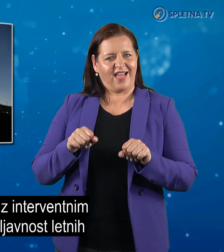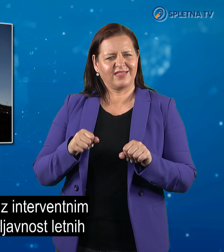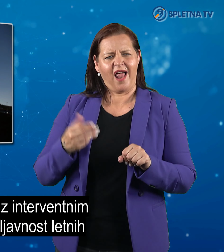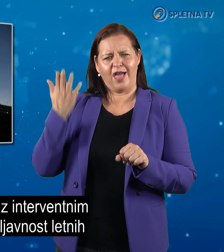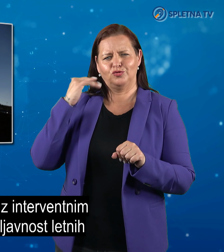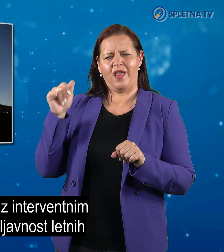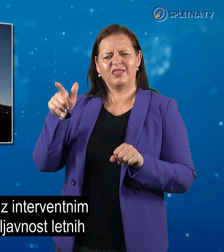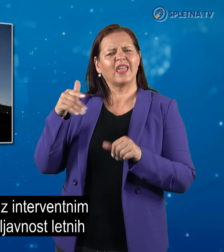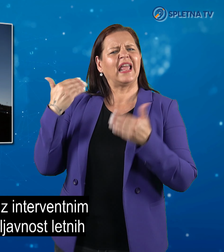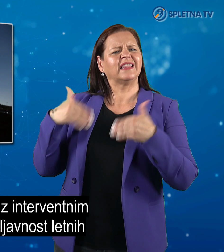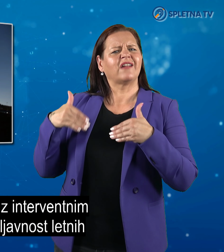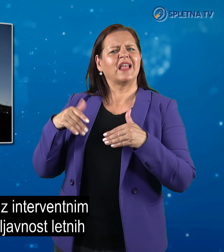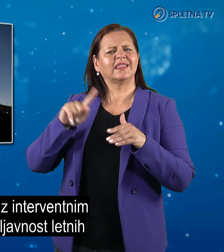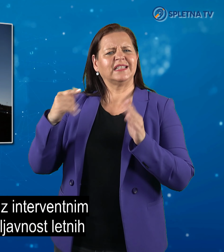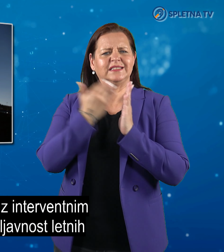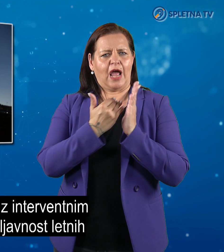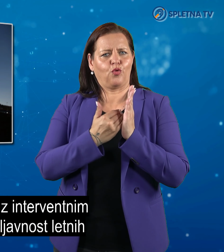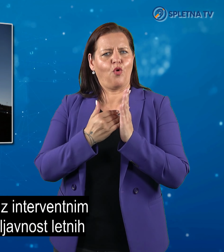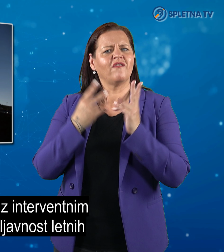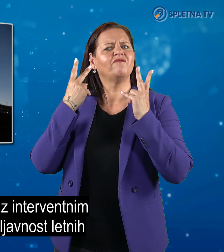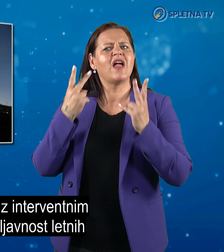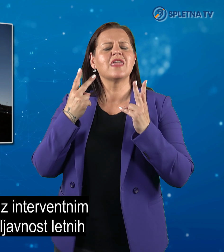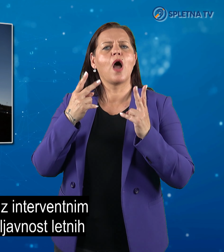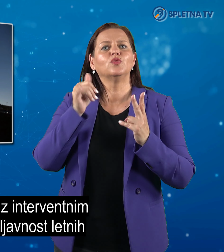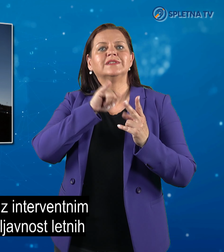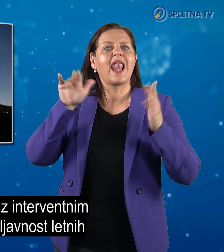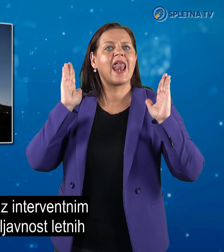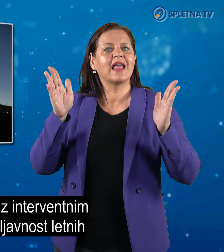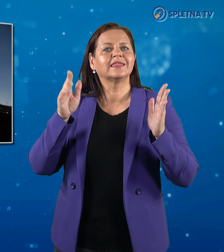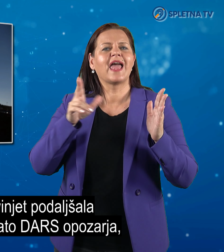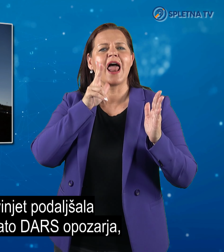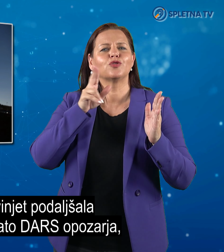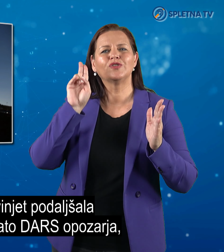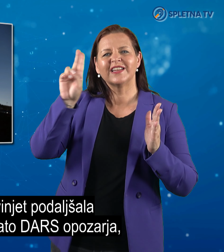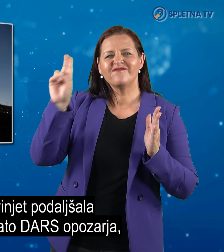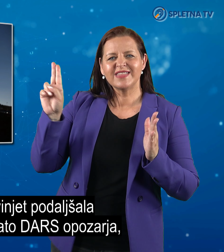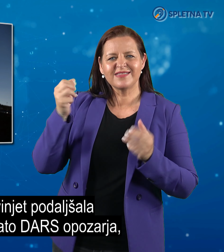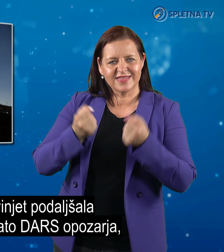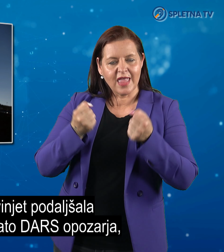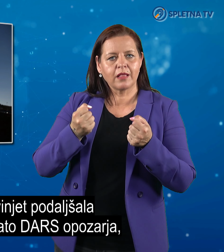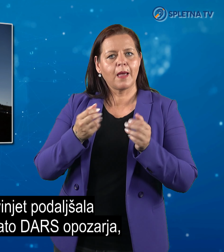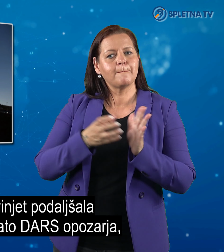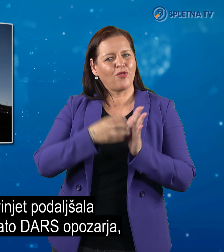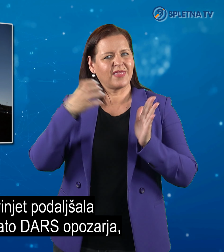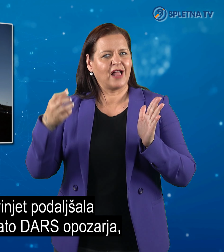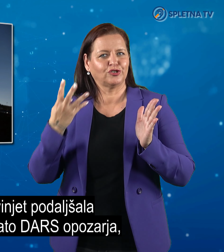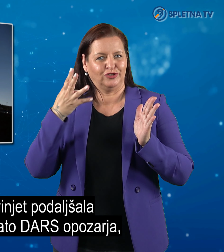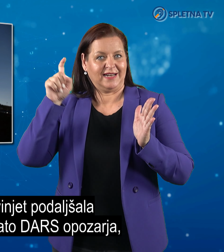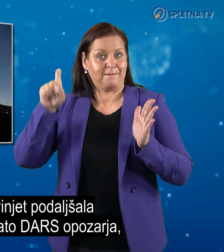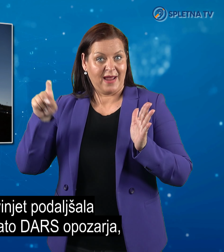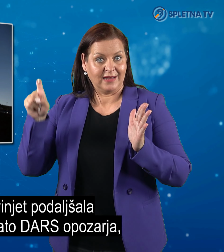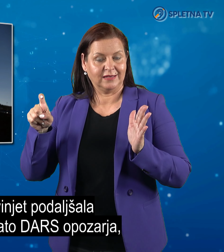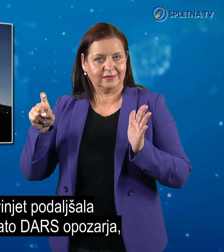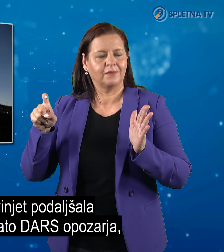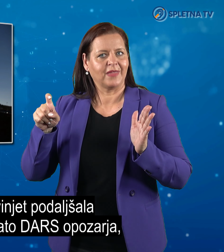Vlada je lani z interventnim zakonom veljavnost letnih elektronskih vinjet podaljšala za 4 mesece, zato Dars